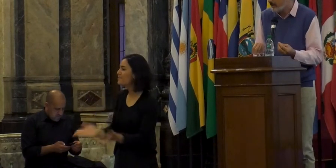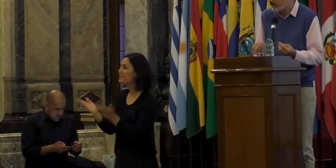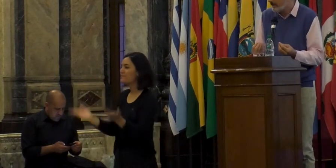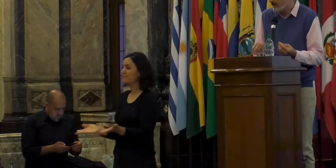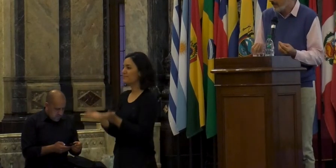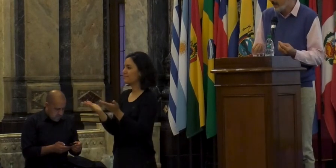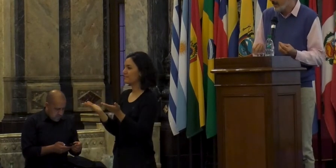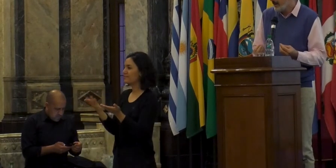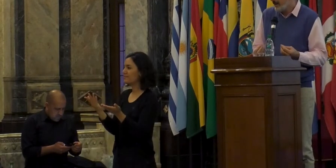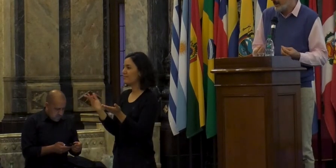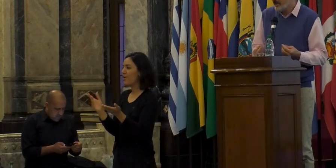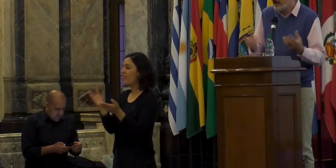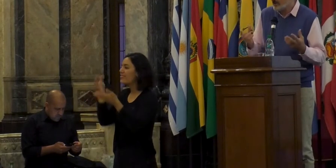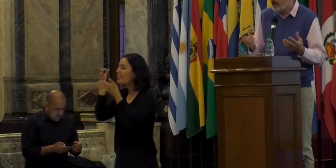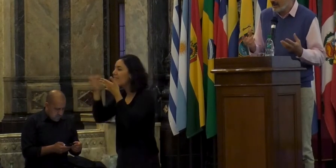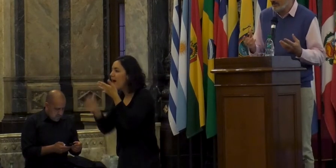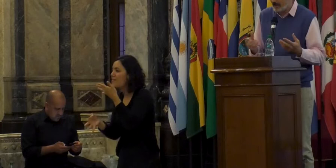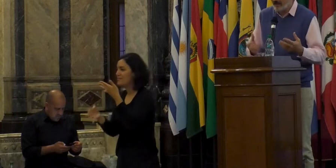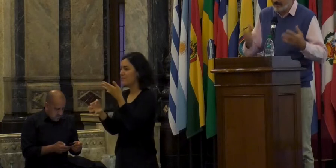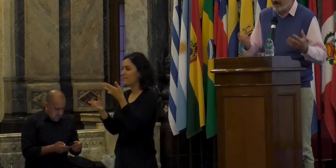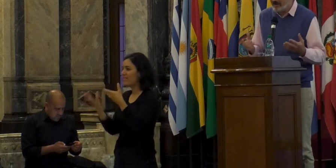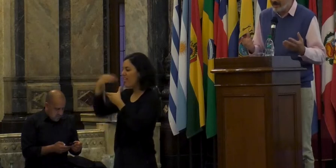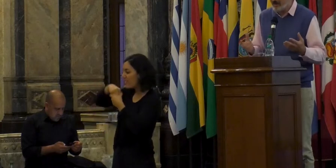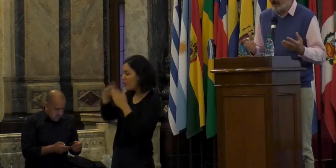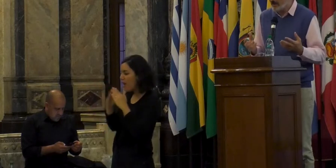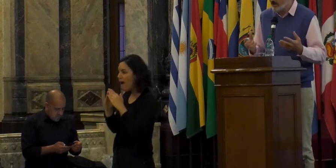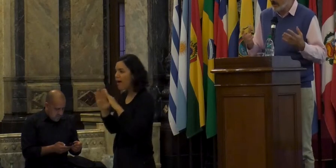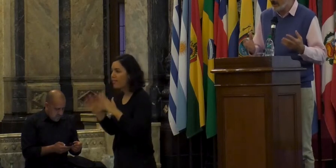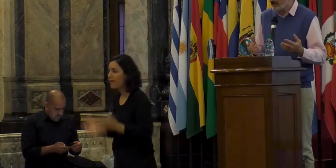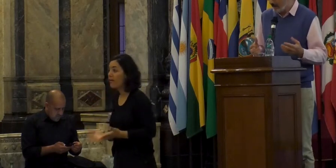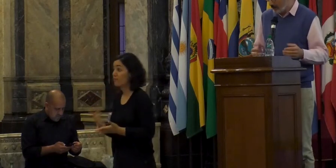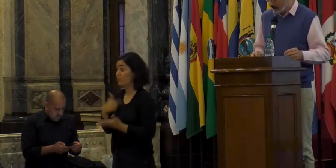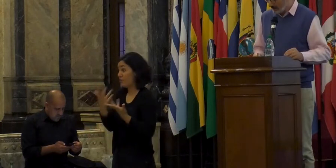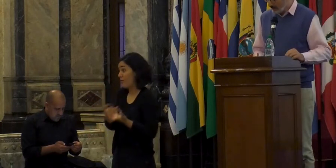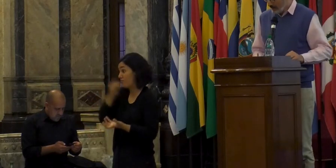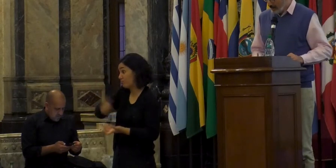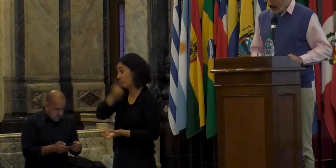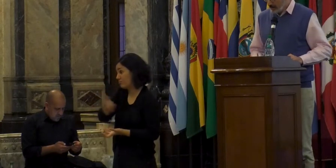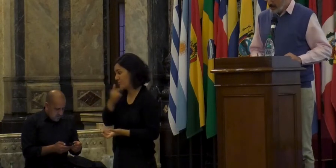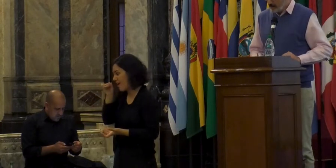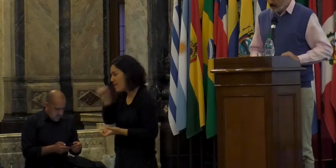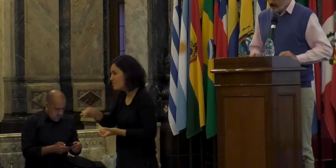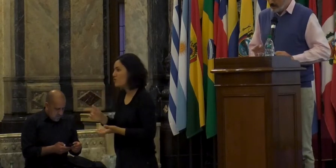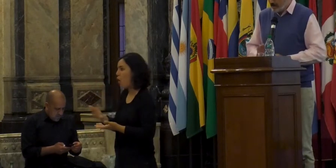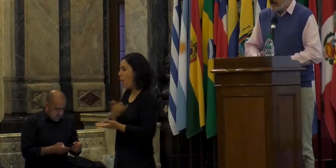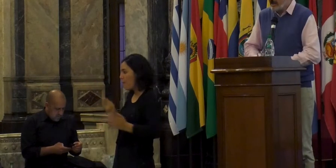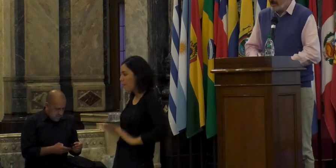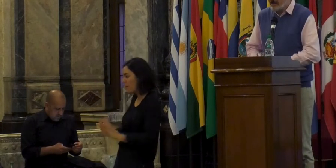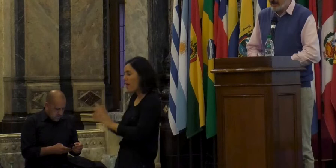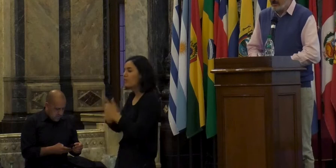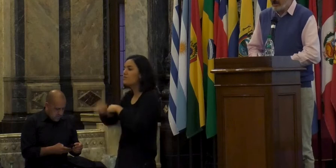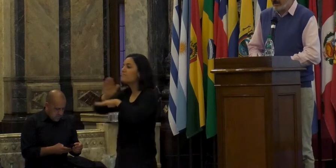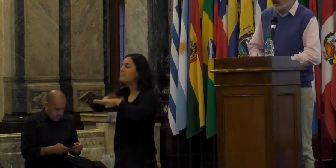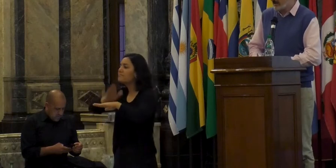pequeño de nuestras cocinas, porque efectivamente quiero hablar un poco desde ahí hoy. Y digo responsabilidad